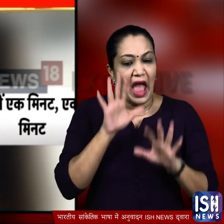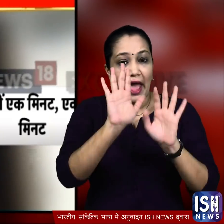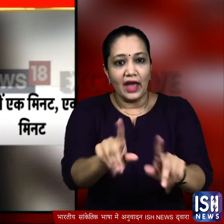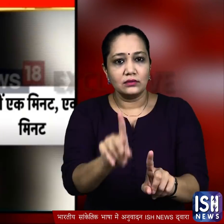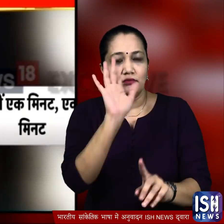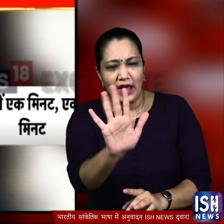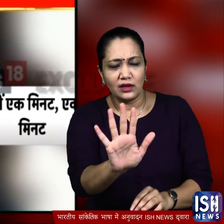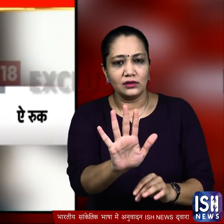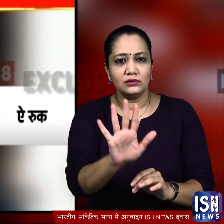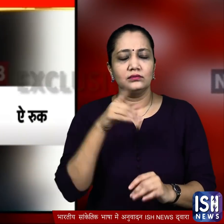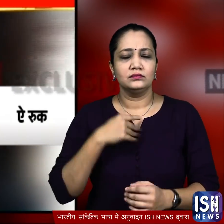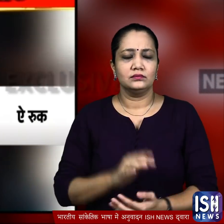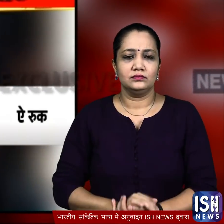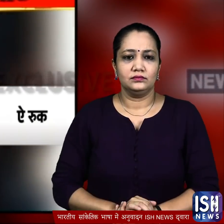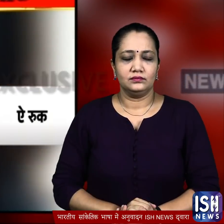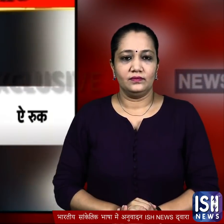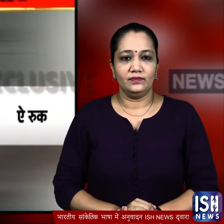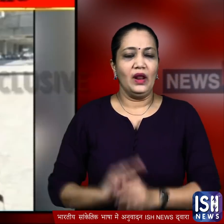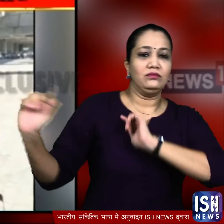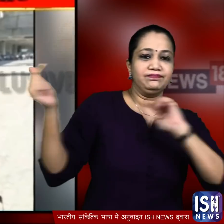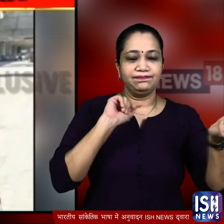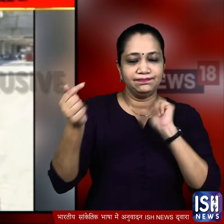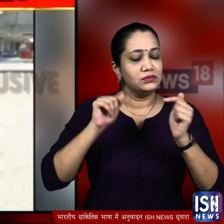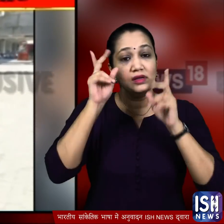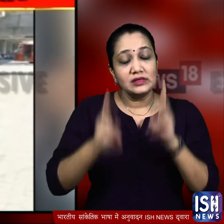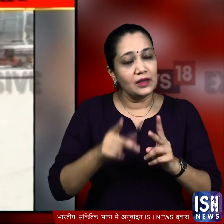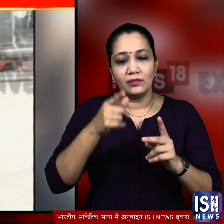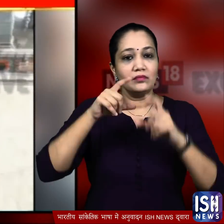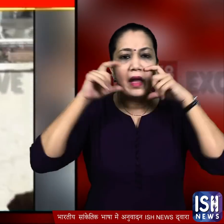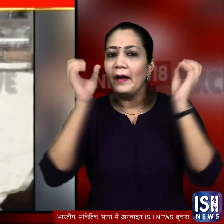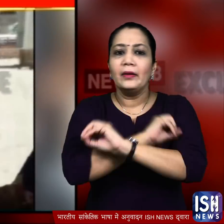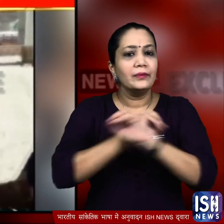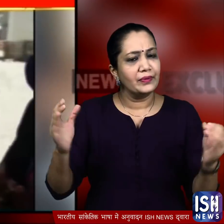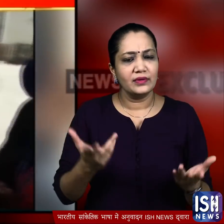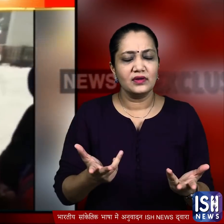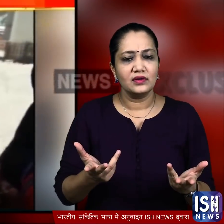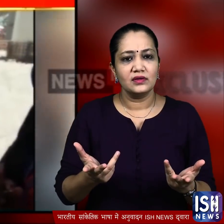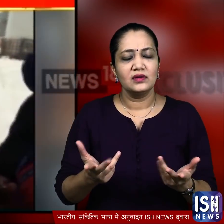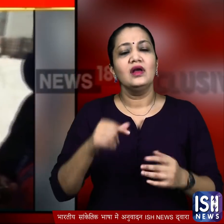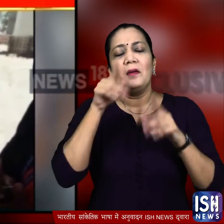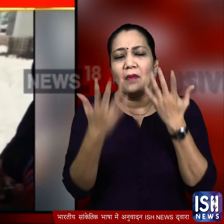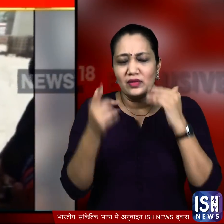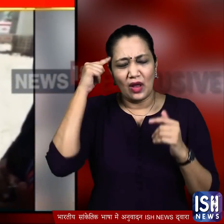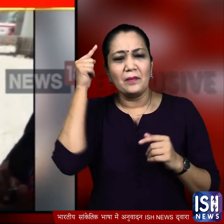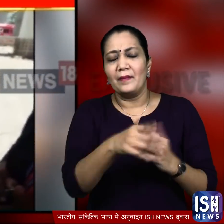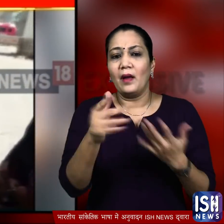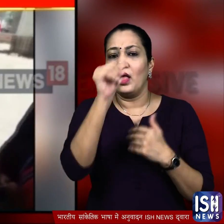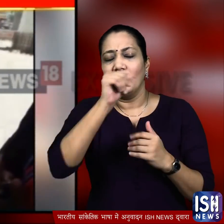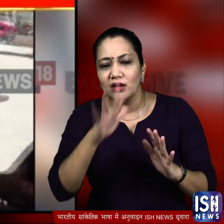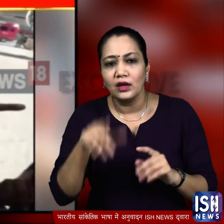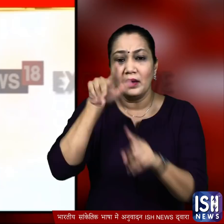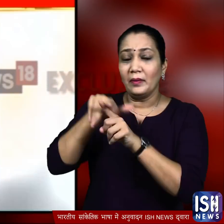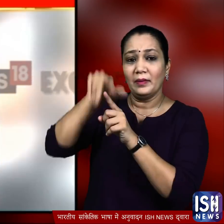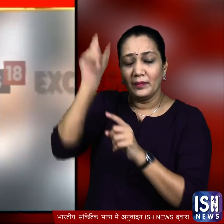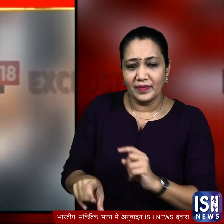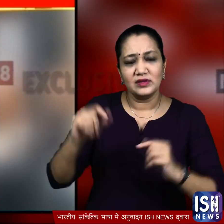पाए, निकल रुक। इस बहस के बाद भी वो आदमी बिना कपड़े के दिखाई दिया। आरोप है कि वो शराब के नशे में था और